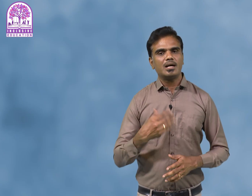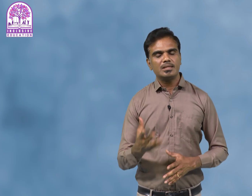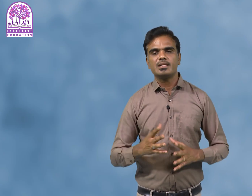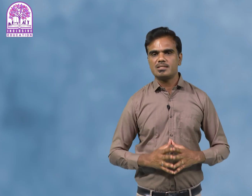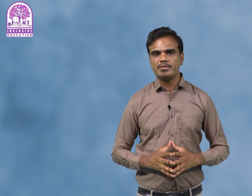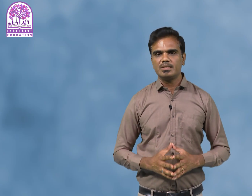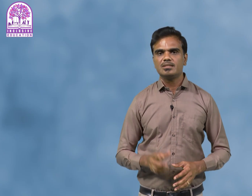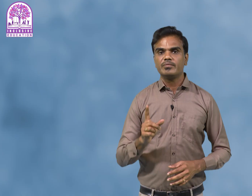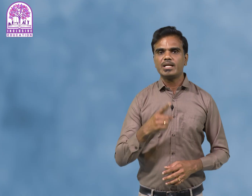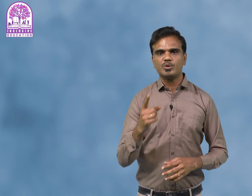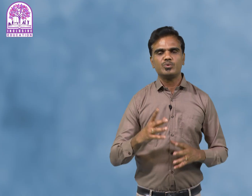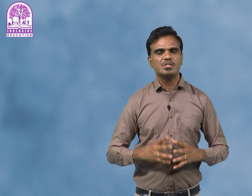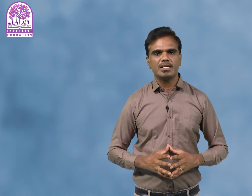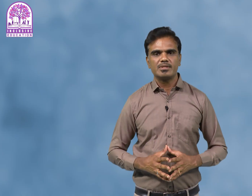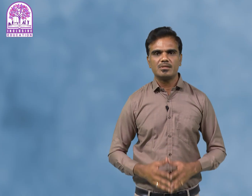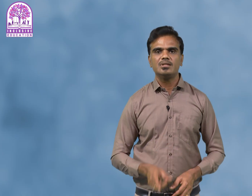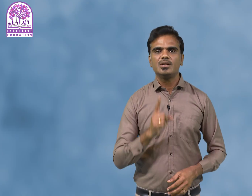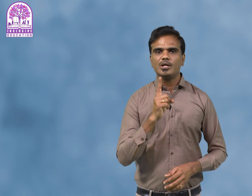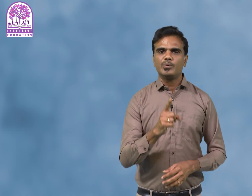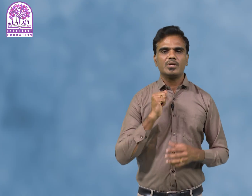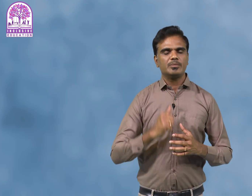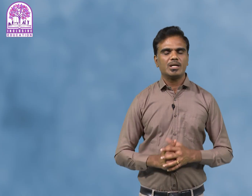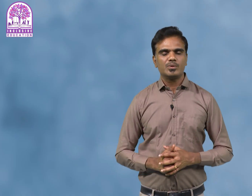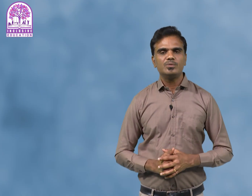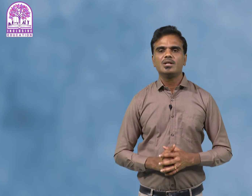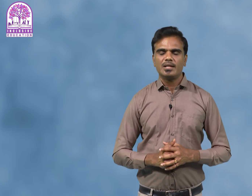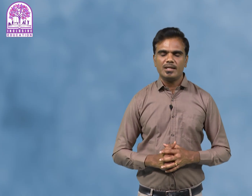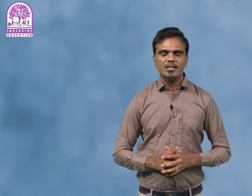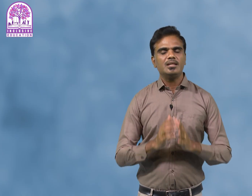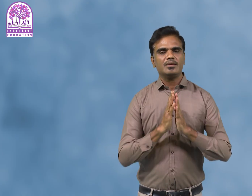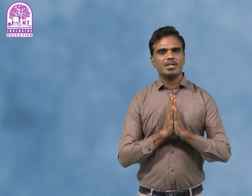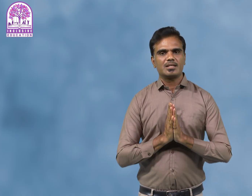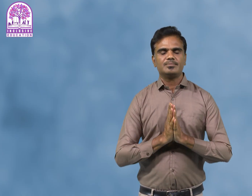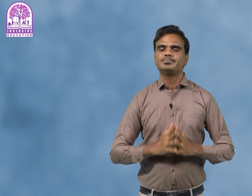அடுத்த நிகழ்ச்சியில் வந்து வேறு ஒரு புது சைன் லாங்குவேஜோட உங்களை வந்து பார்க்குறோம். நன்றி, வணக்கம்.